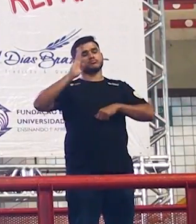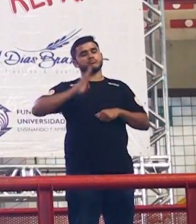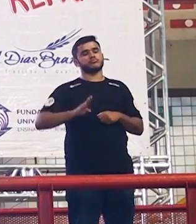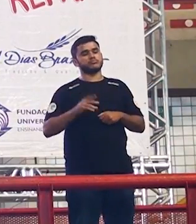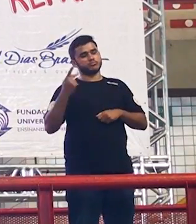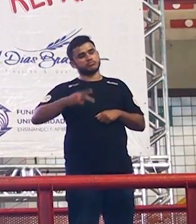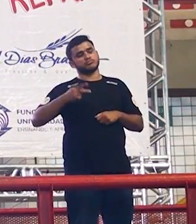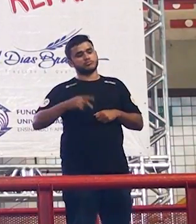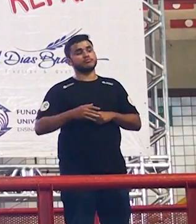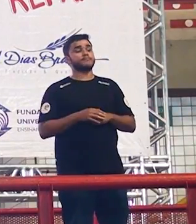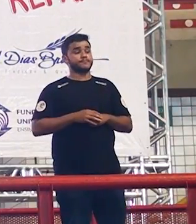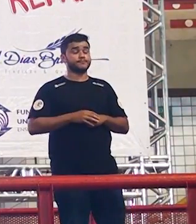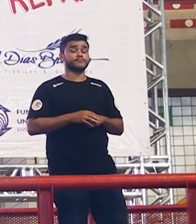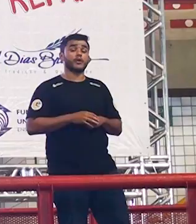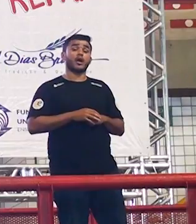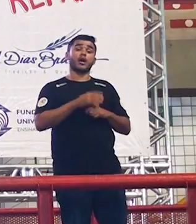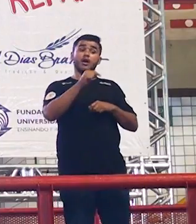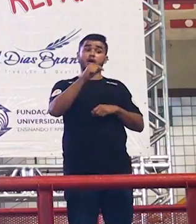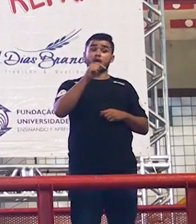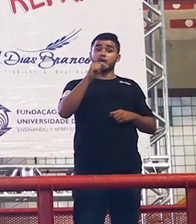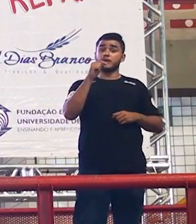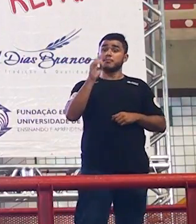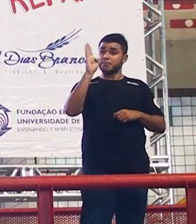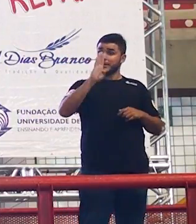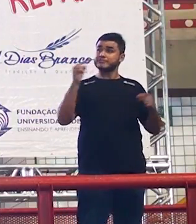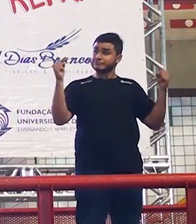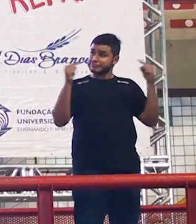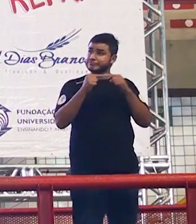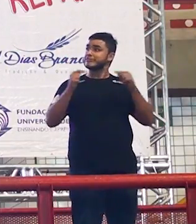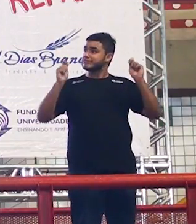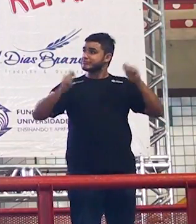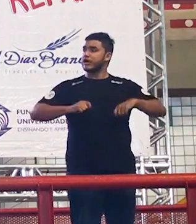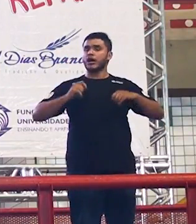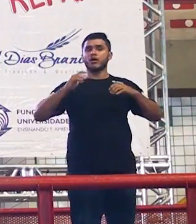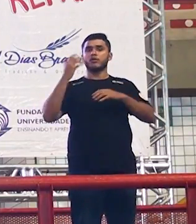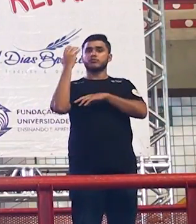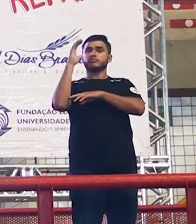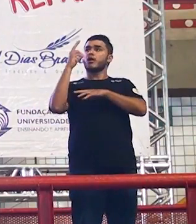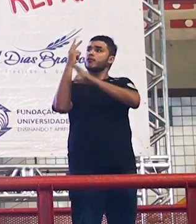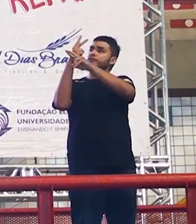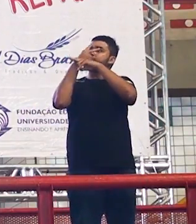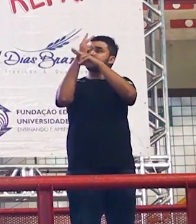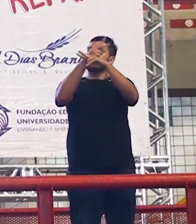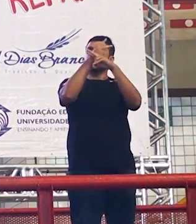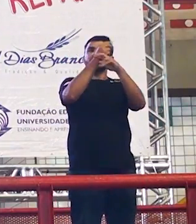é gerada pelo Brasil. E olha que o Brasil tem potencial para gerar energia eólica.